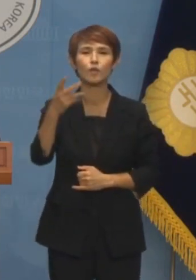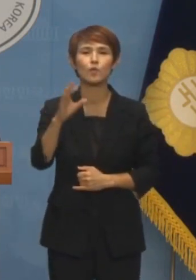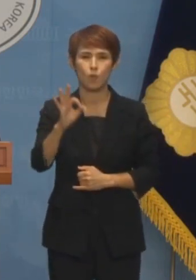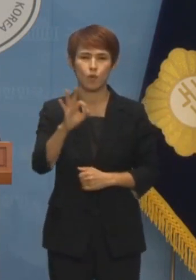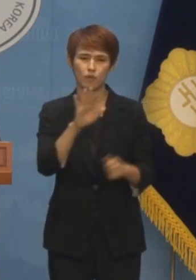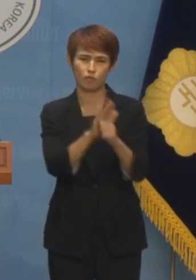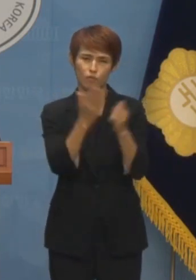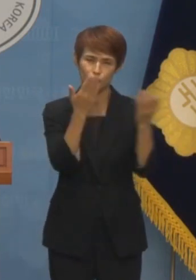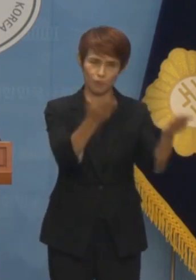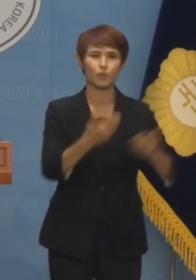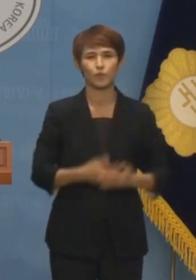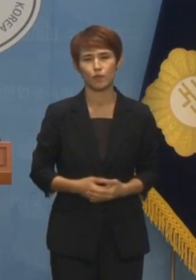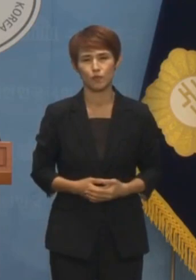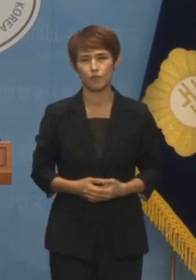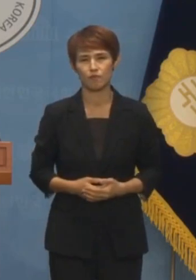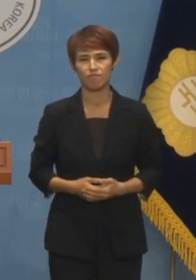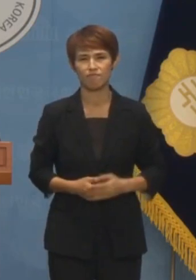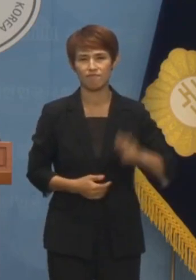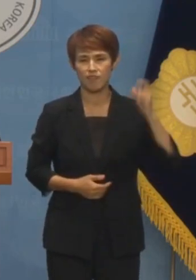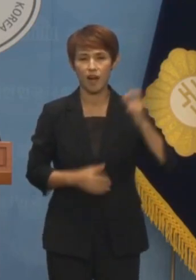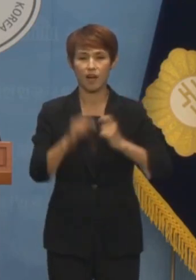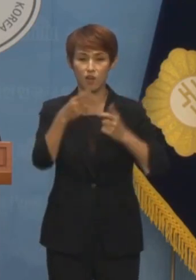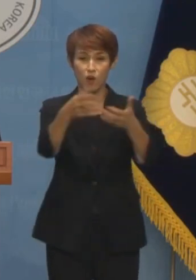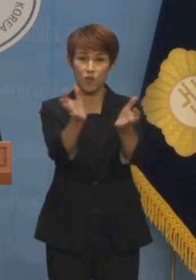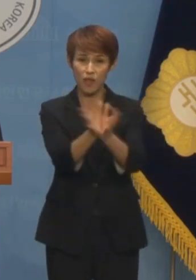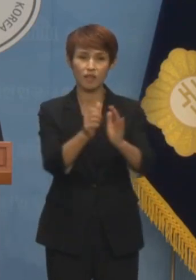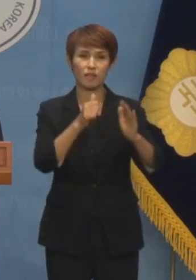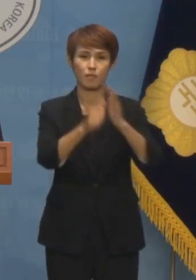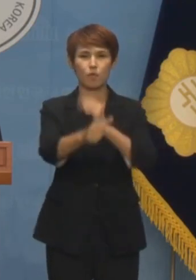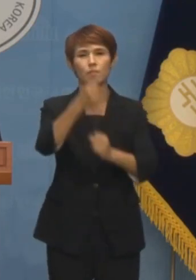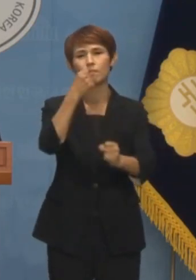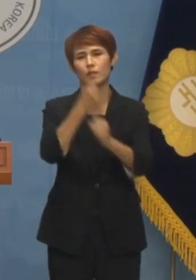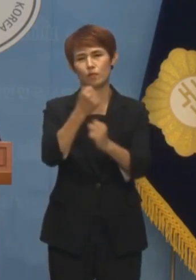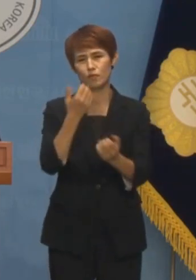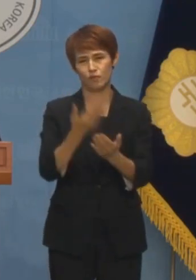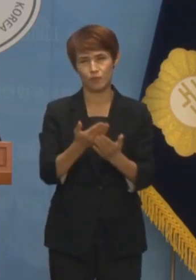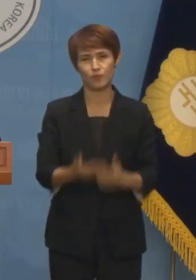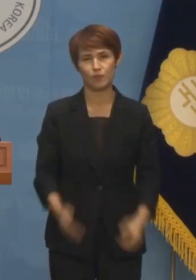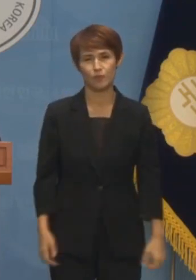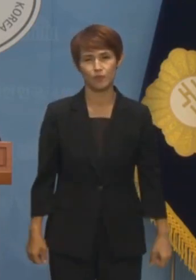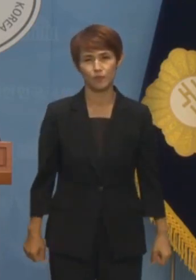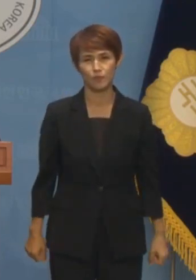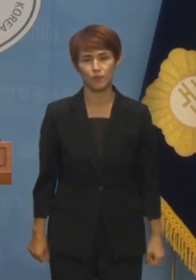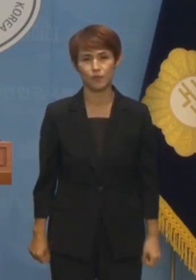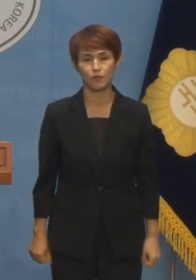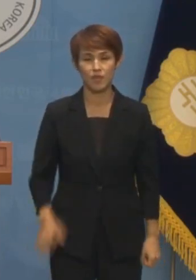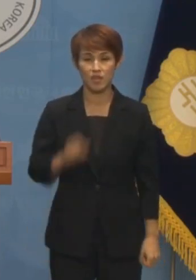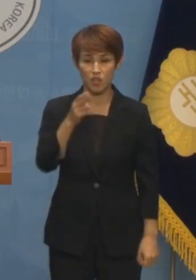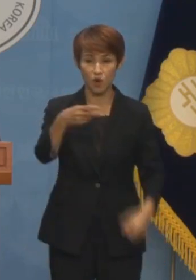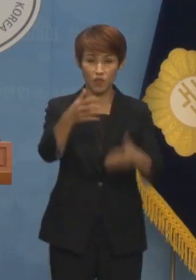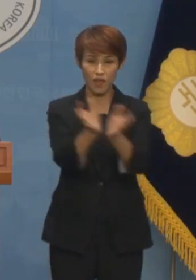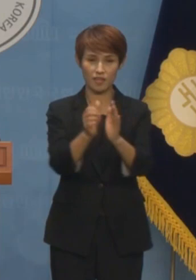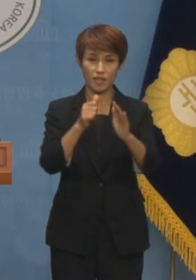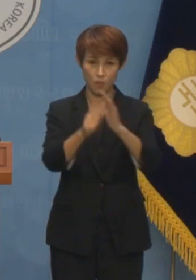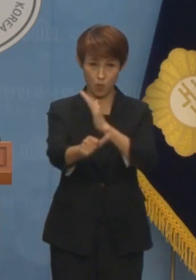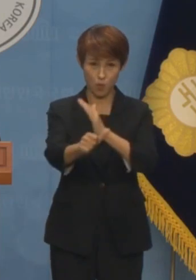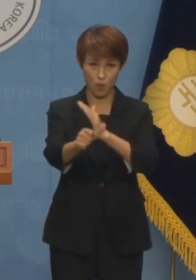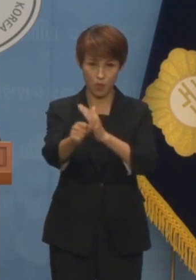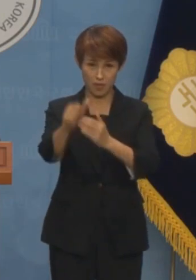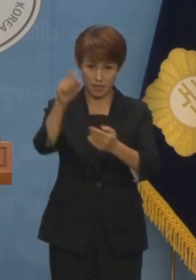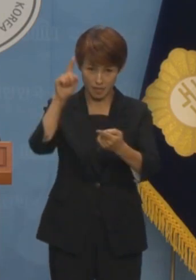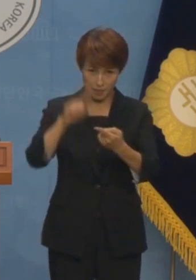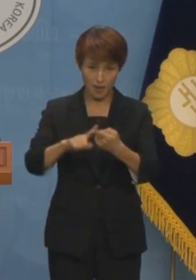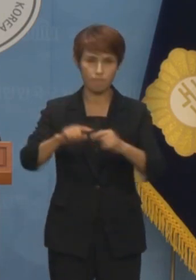지지하시어 강력한 여당의 대표로 만들어 주십시오. 여당의 대표답게 행동으로